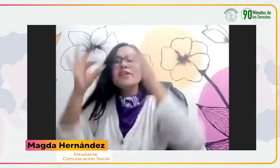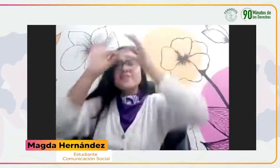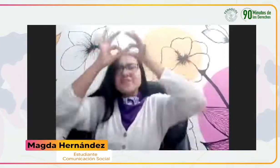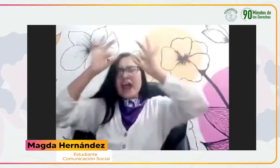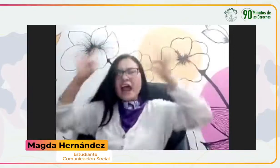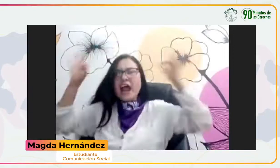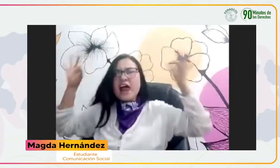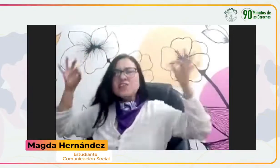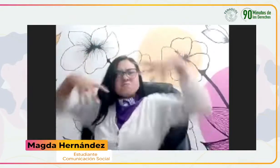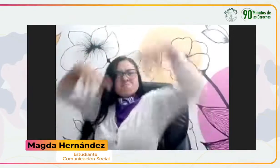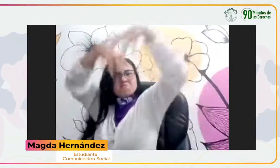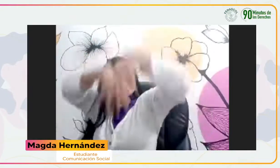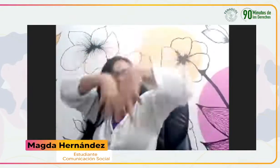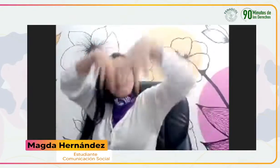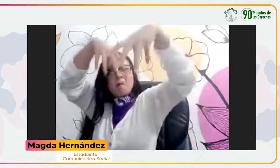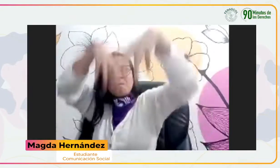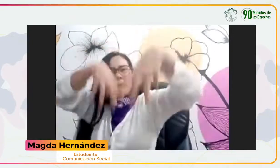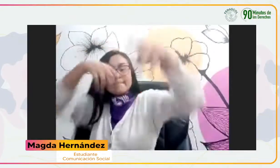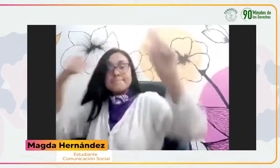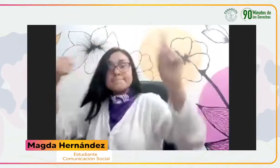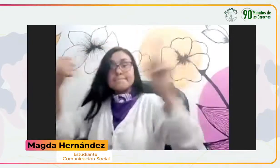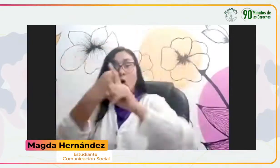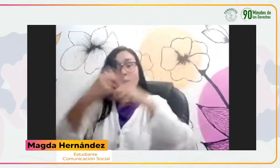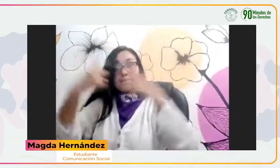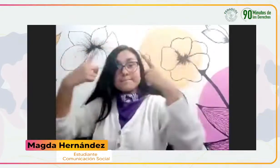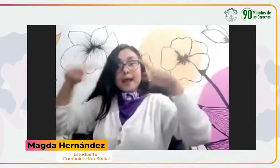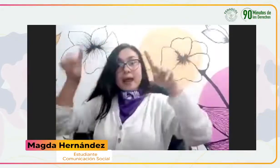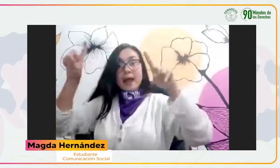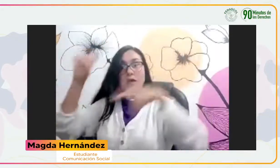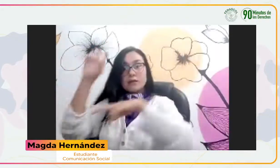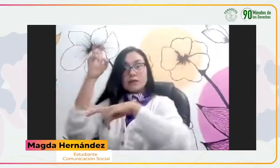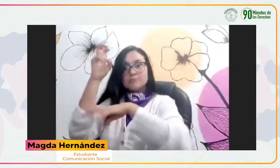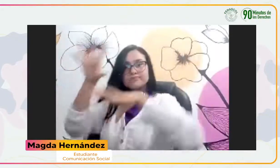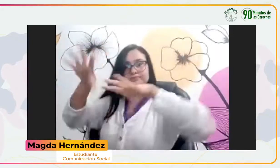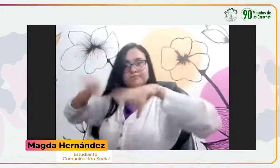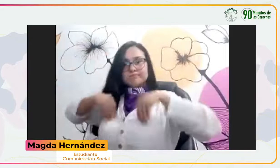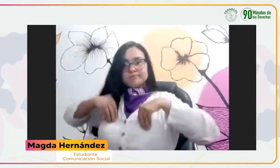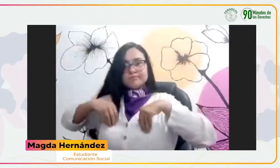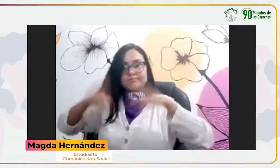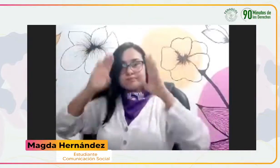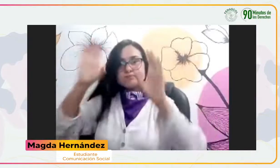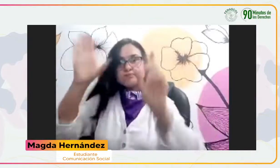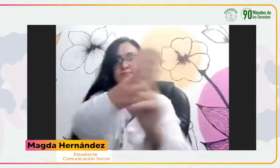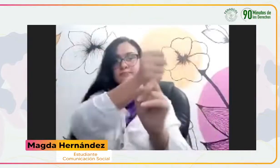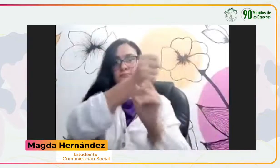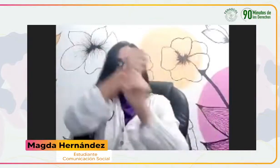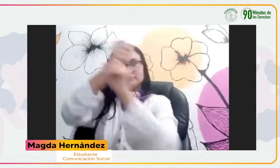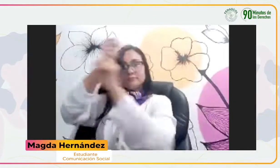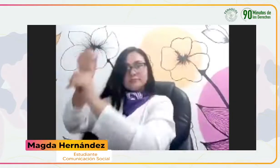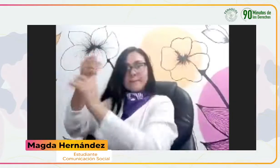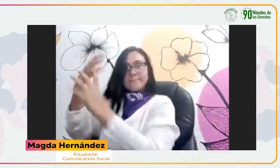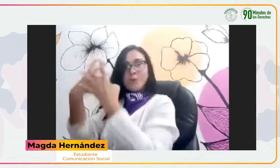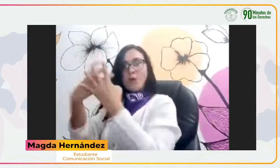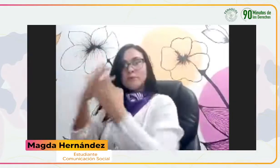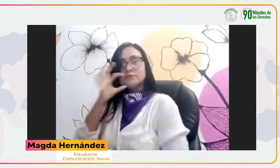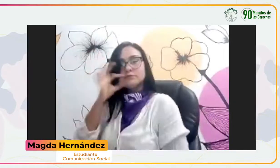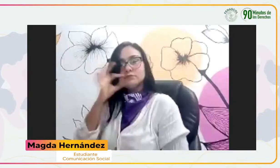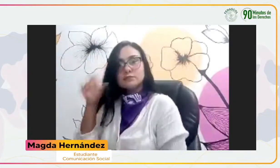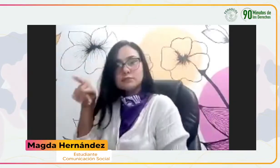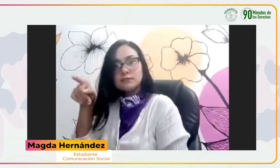sobre las mujeres sordas y se adornó con unas frases pues que realmente son de